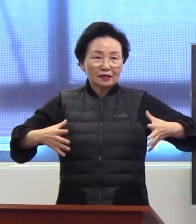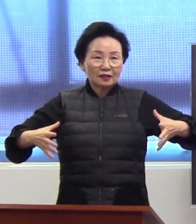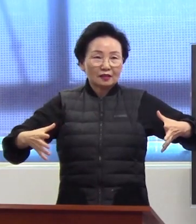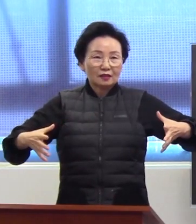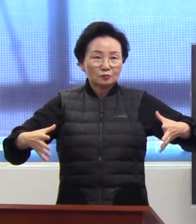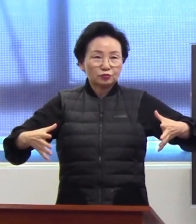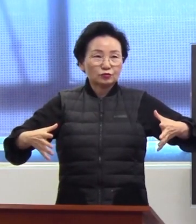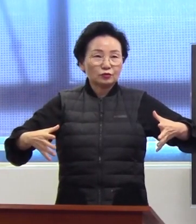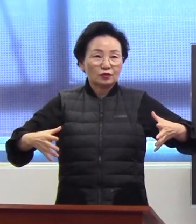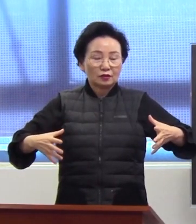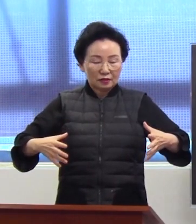이렇게 붓고